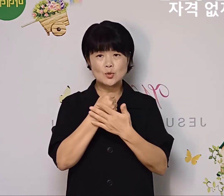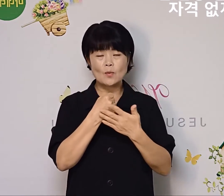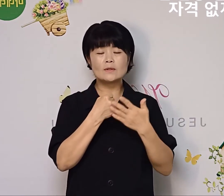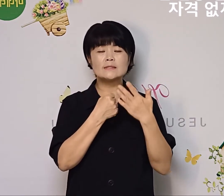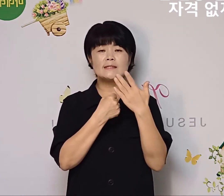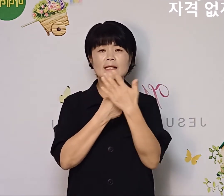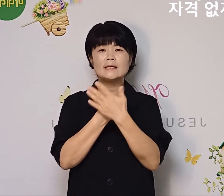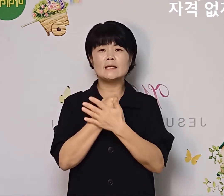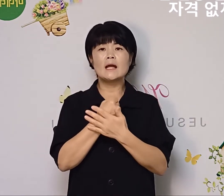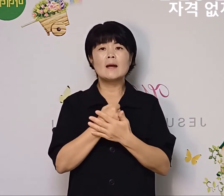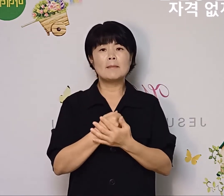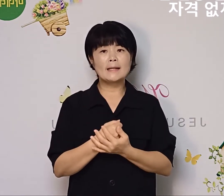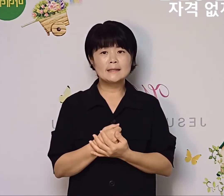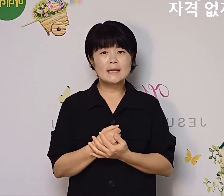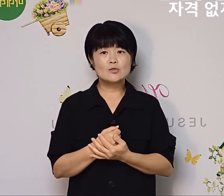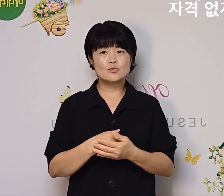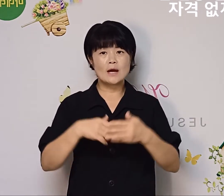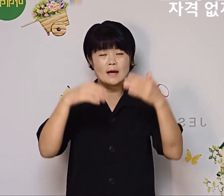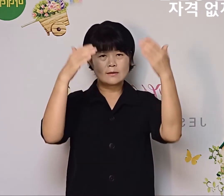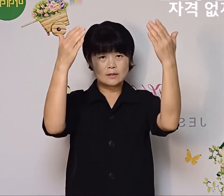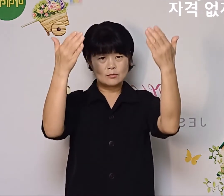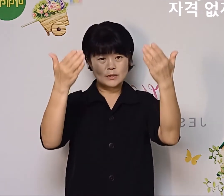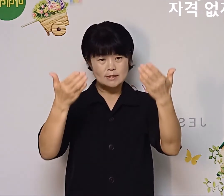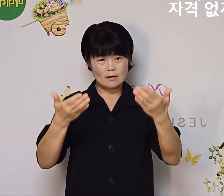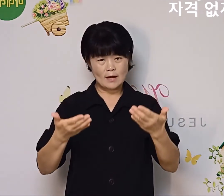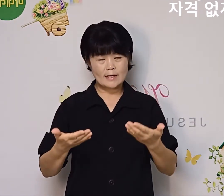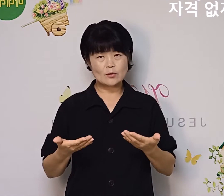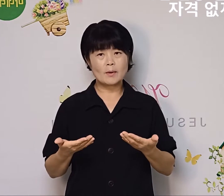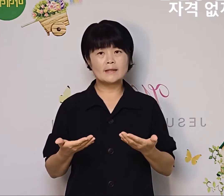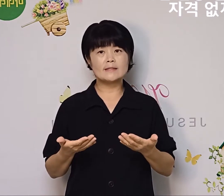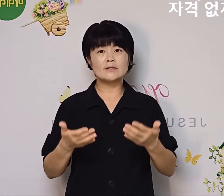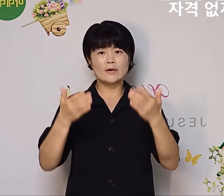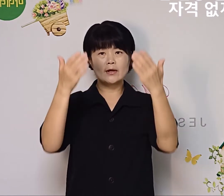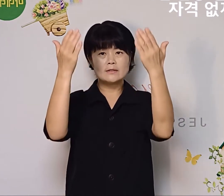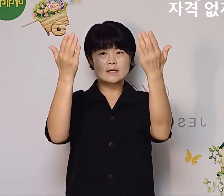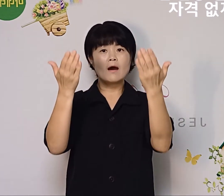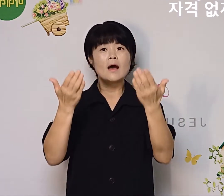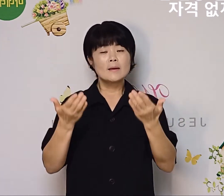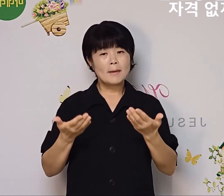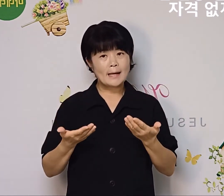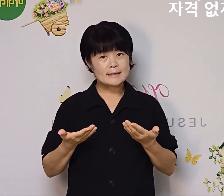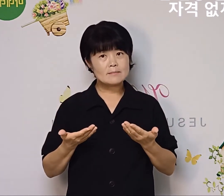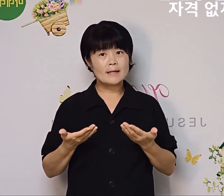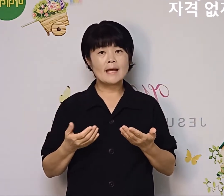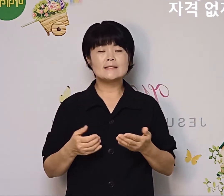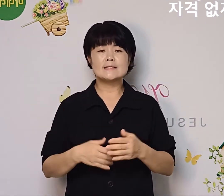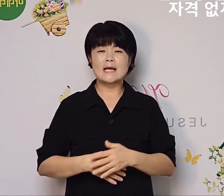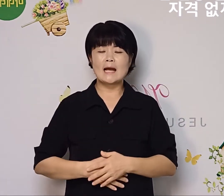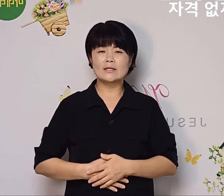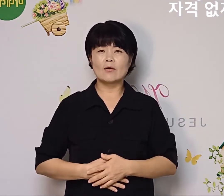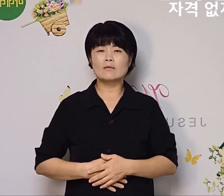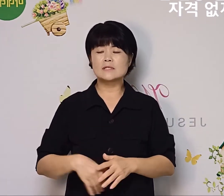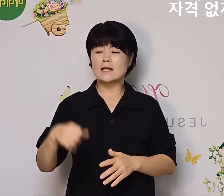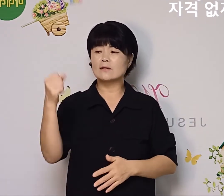은총, 은혜를 받다수와 이렇게 위에서 아래로 받는 거예요. 그래서 받을 만한